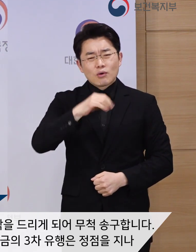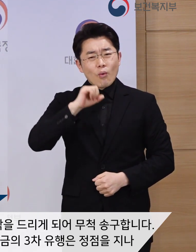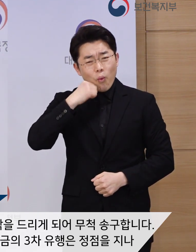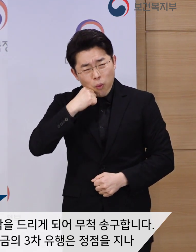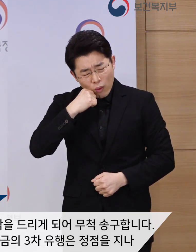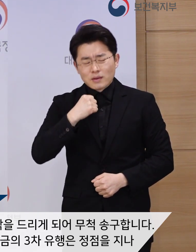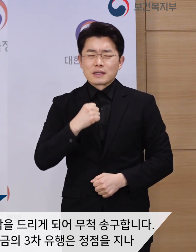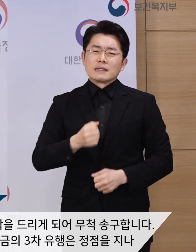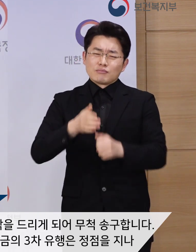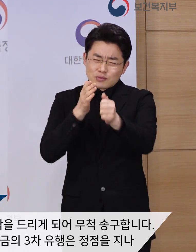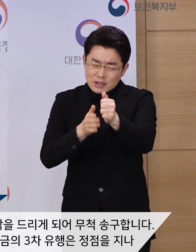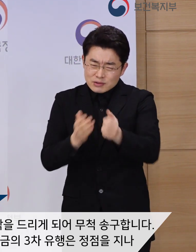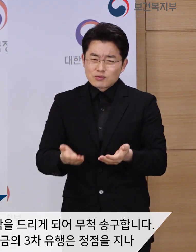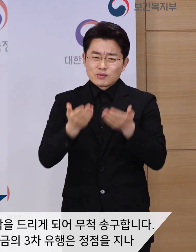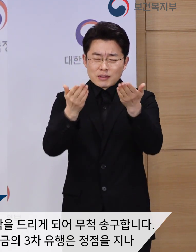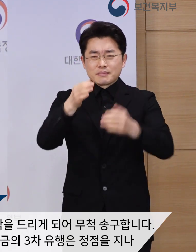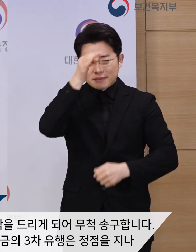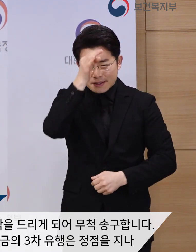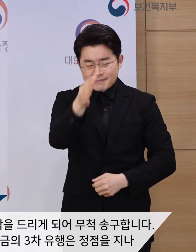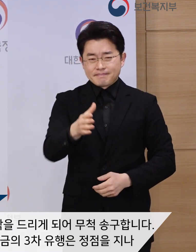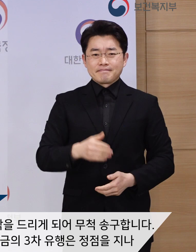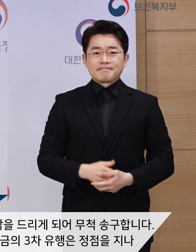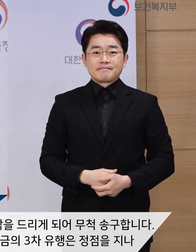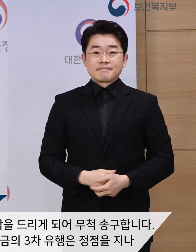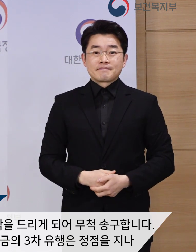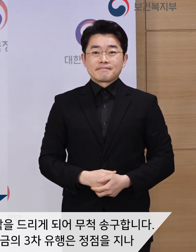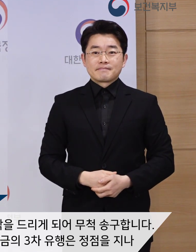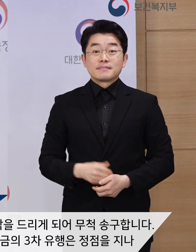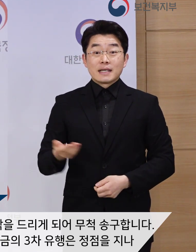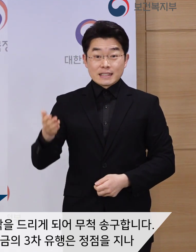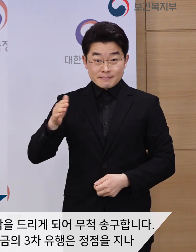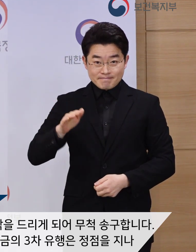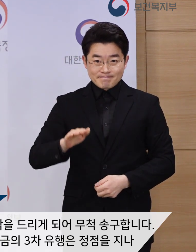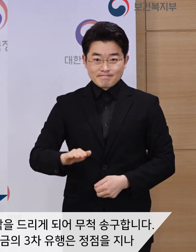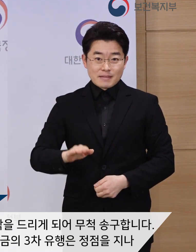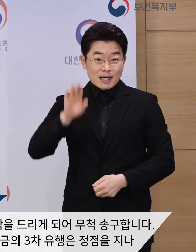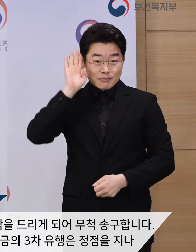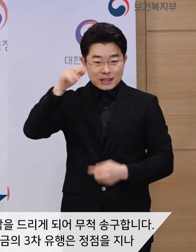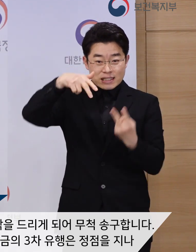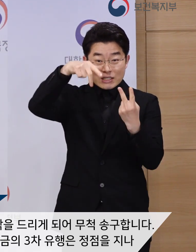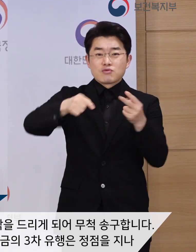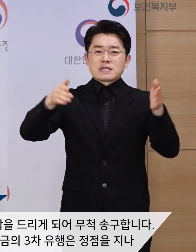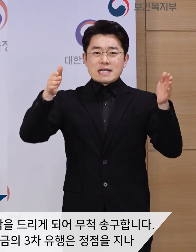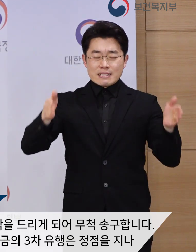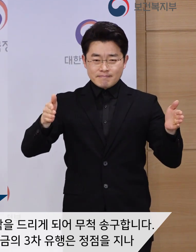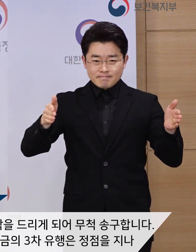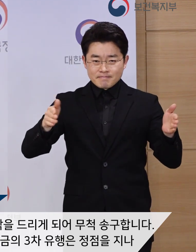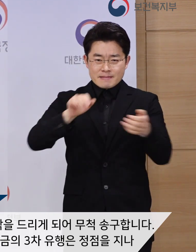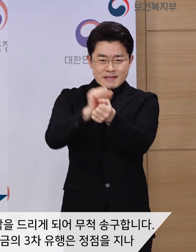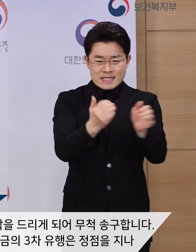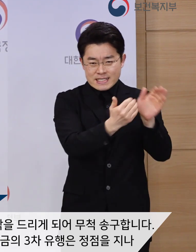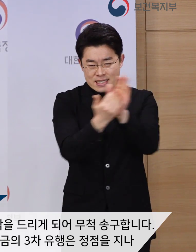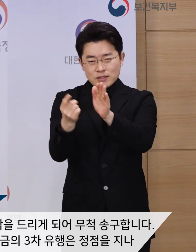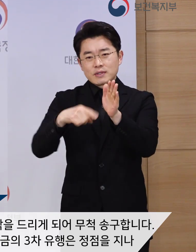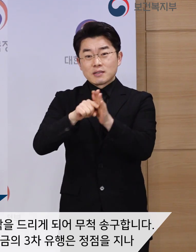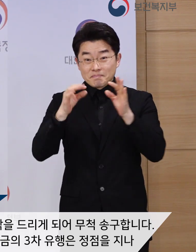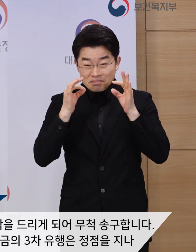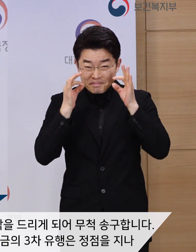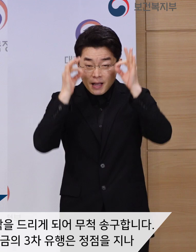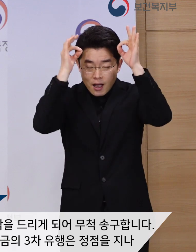어렵고 힘든 부탁을 드리게 되어 무척 송구합니다. 그러나 앞으로 2주간 최선을